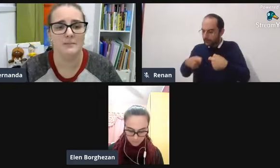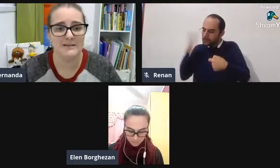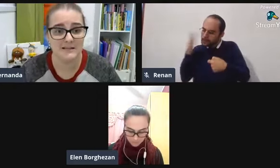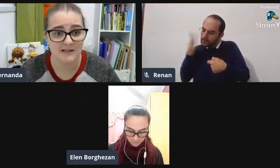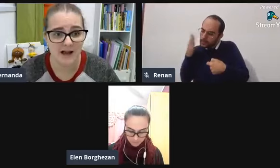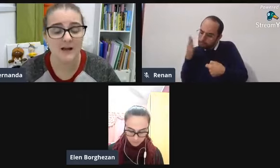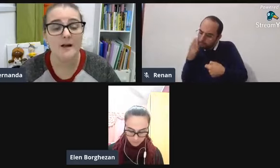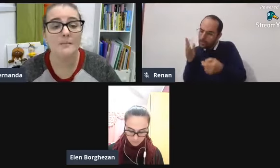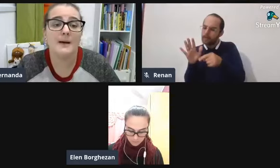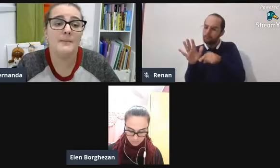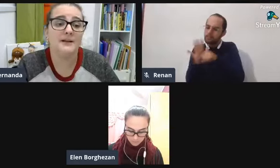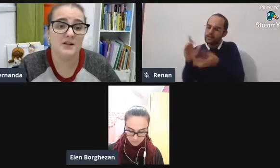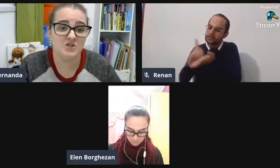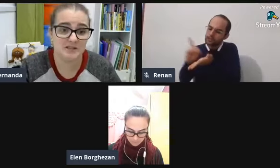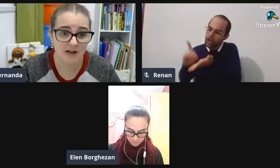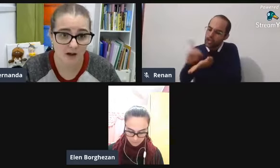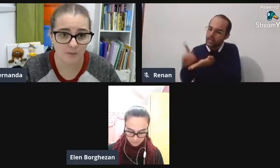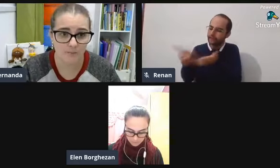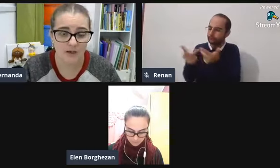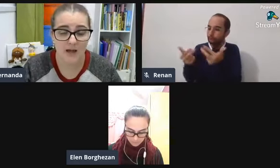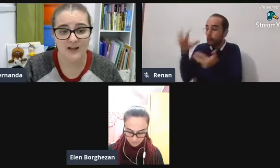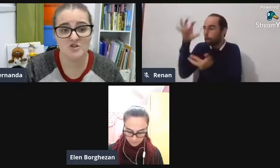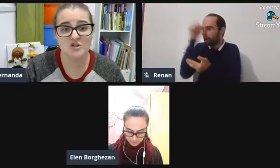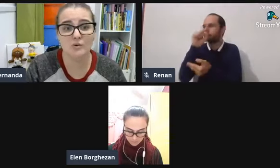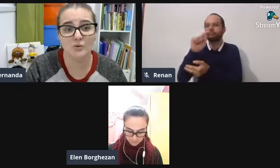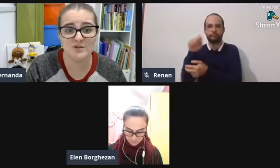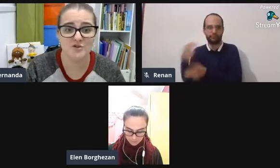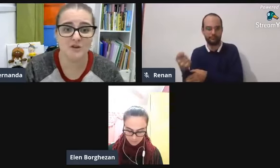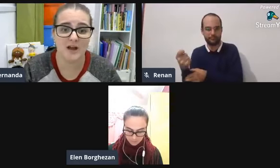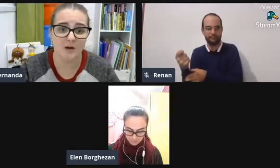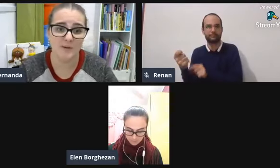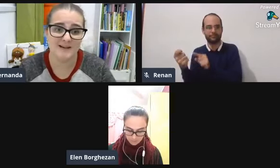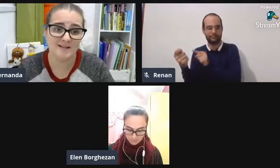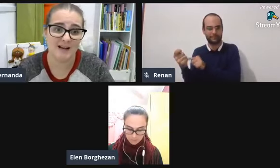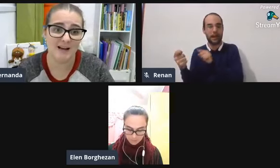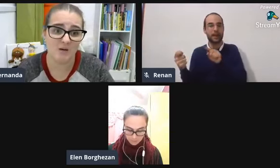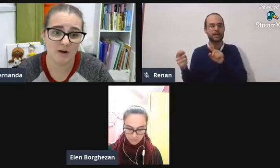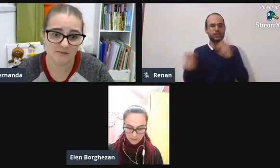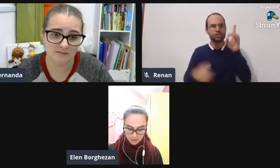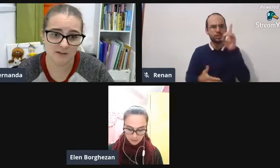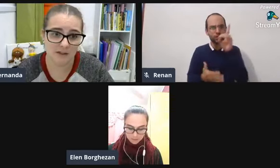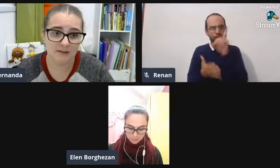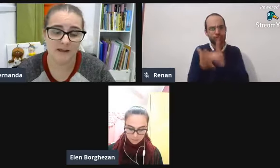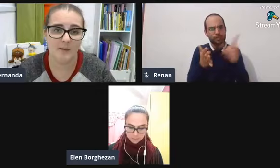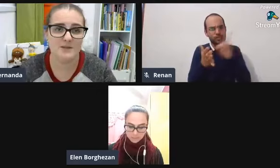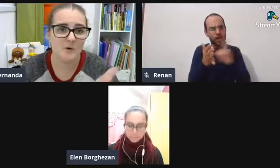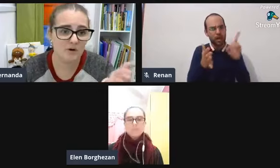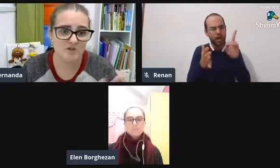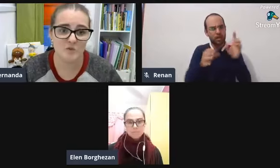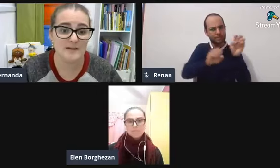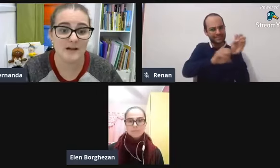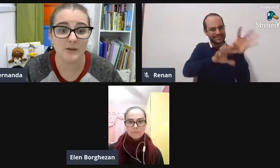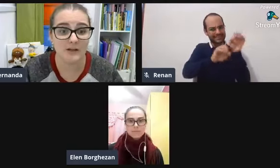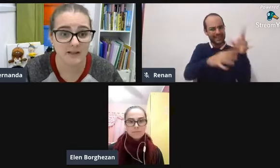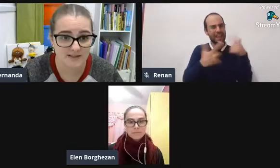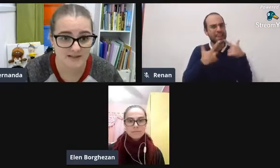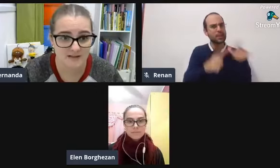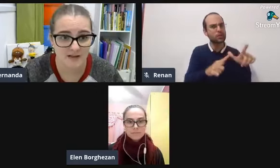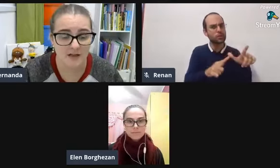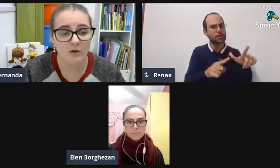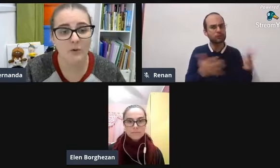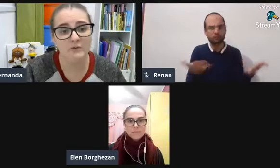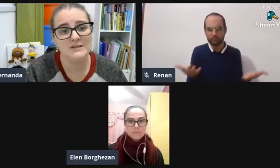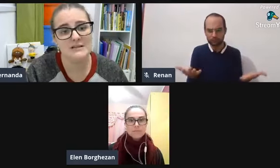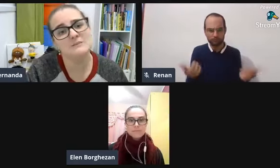ele vai pesquisar para aprender este sinal. A gente não usa dicionário para ensinar língua, né? A mesma coisa a gente pensar o